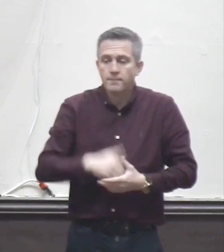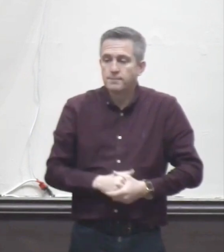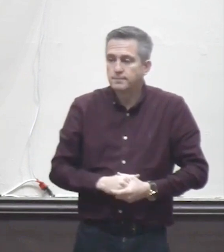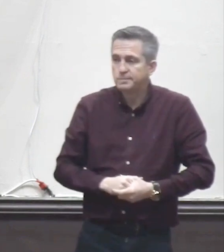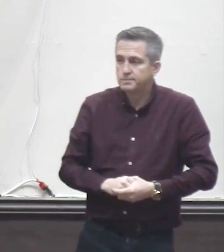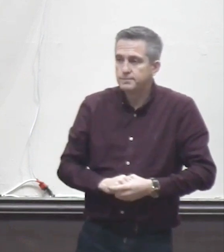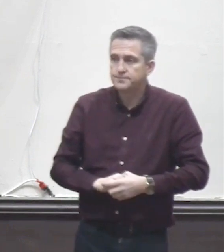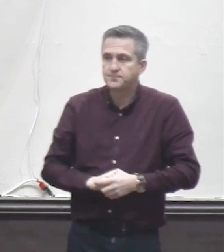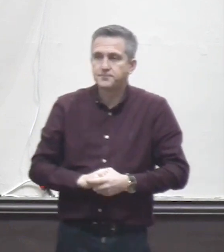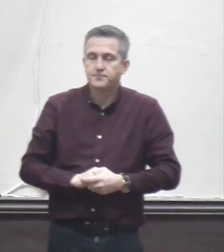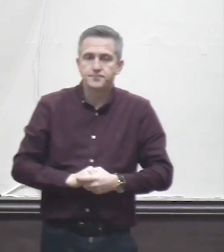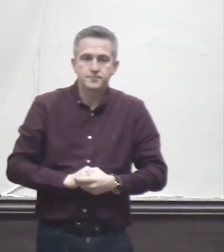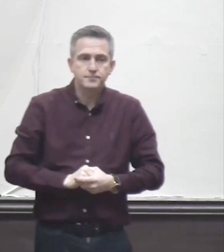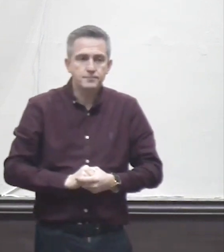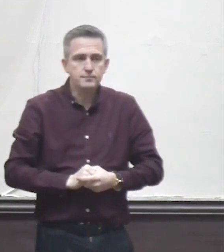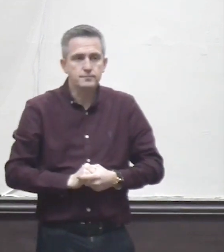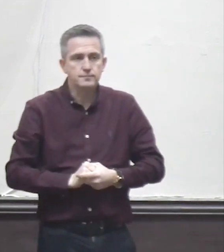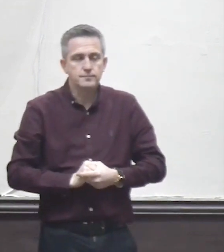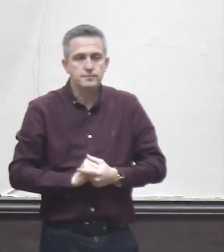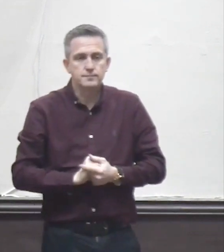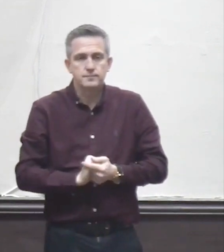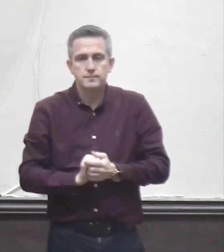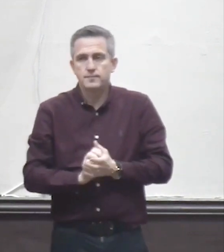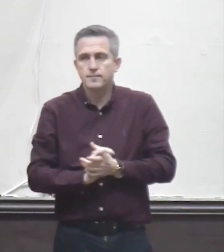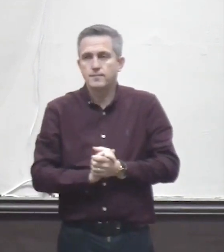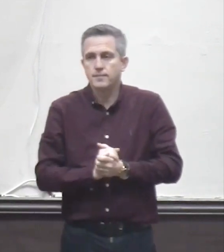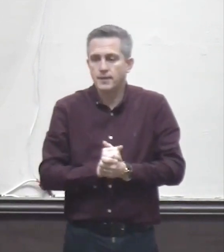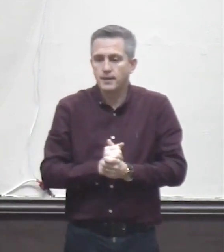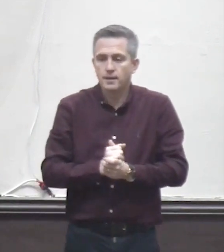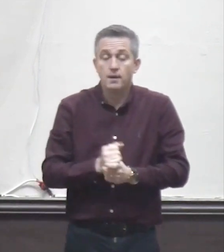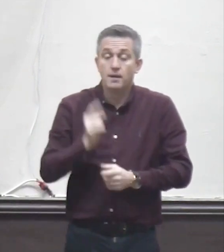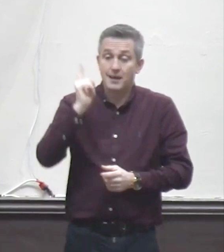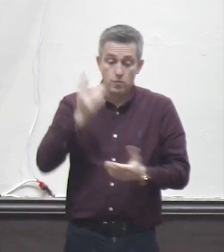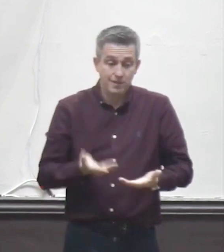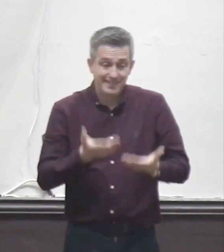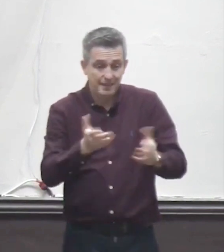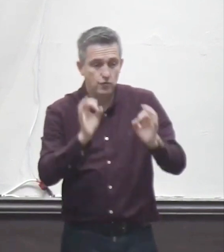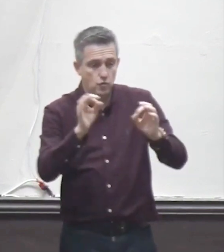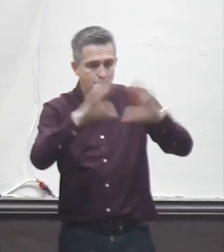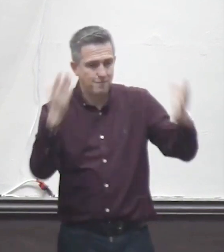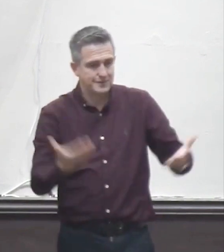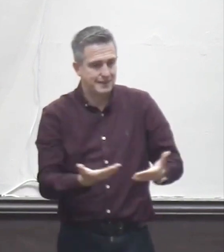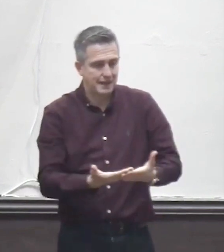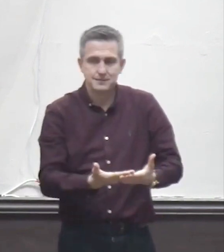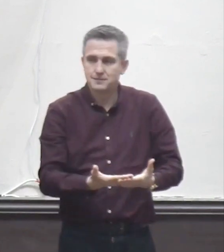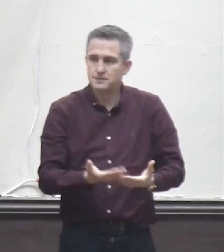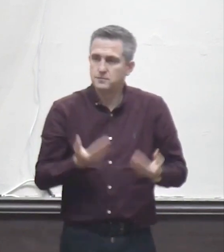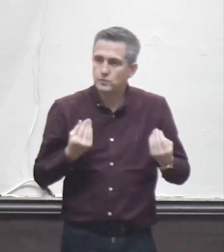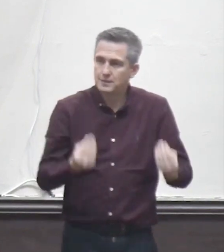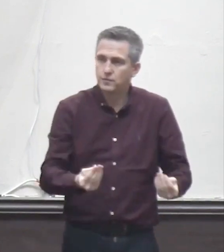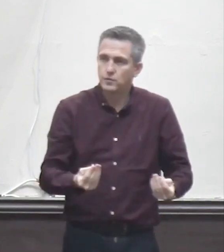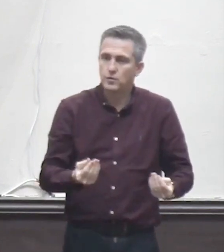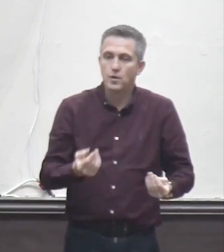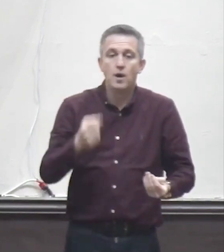الْجَنَّةِ, Allah Azza wa Jal has made upon him haram jannah, the abodes of paradise, وَمَأْوَاهُ النَّارِ, and his